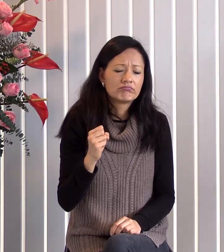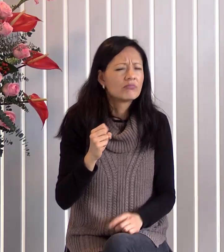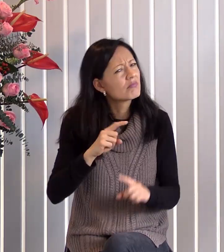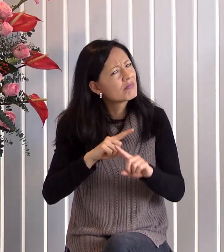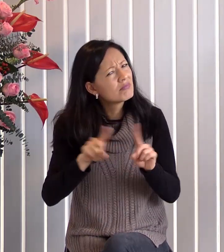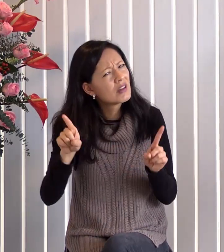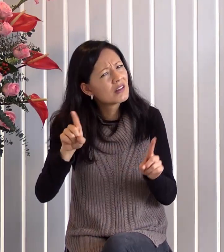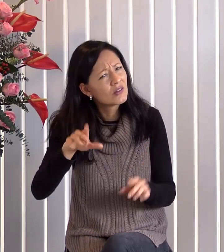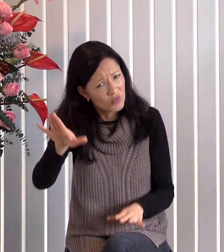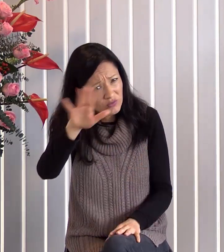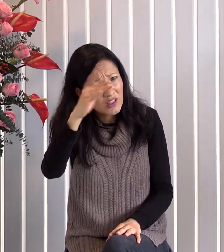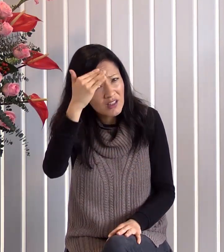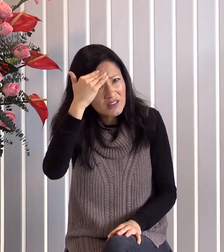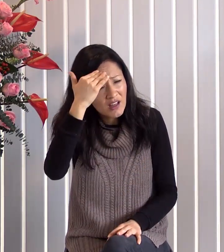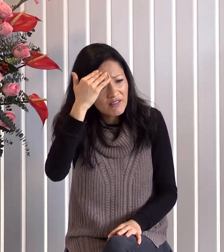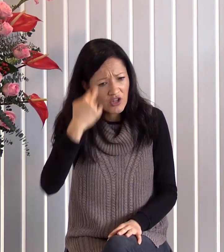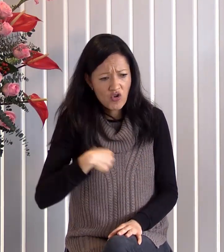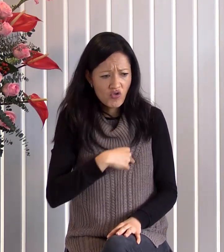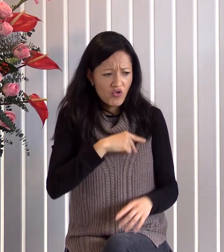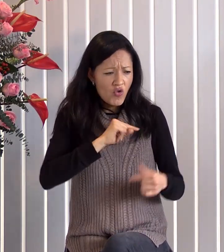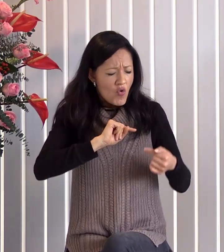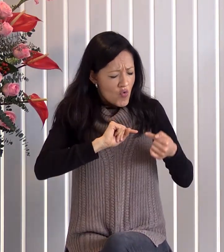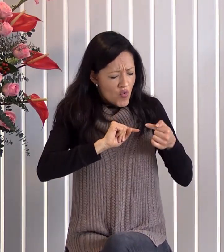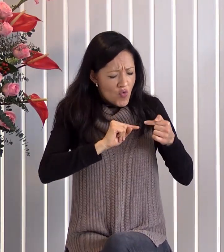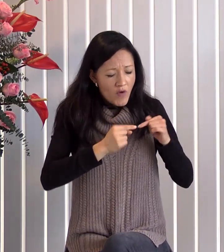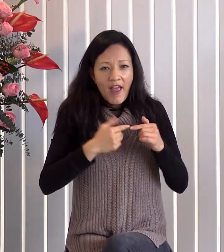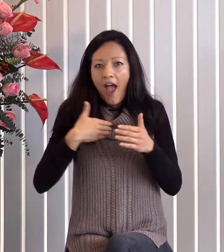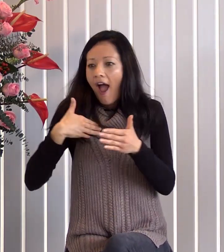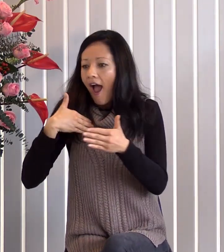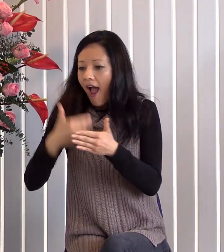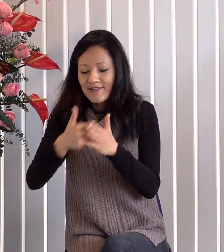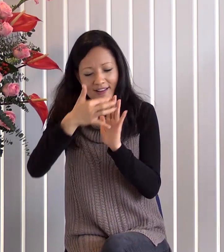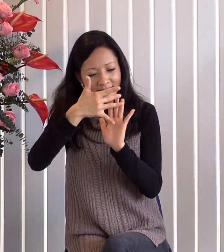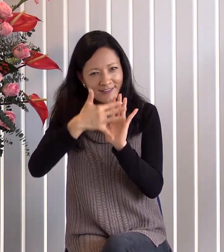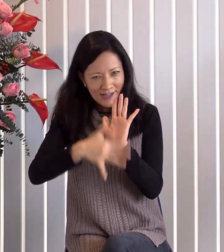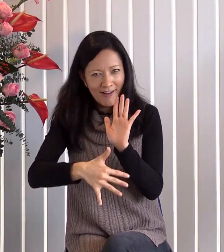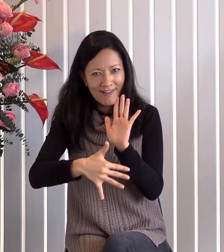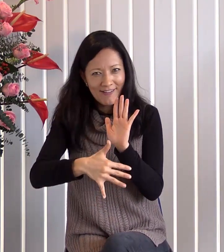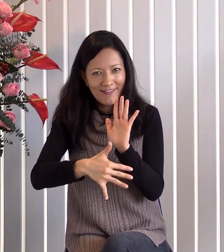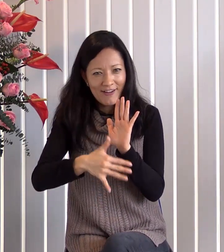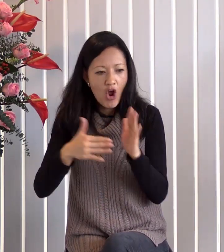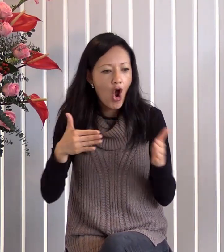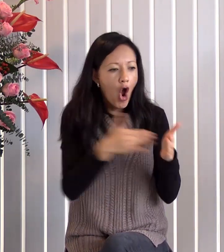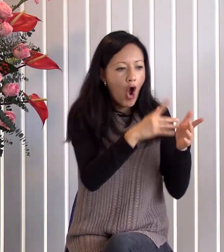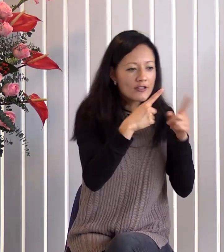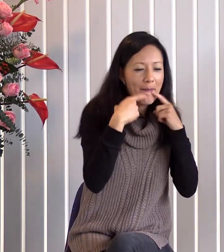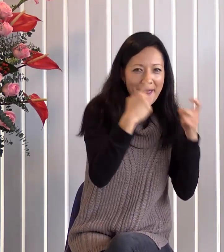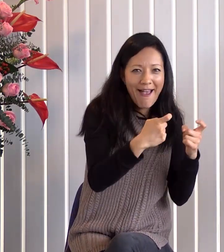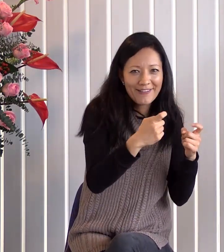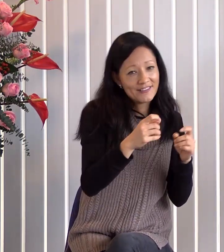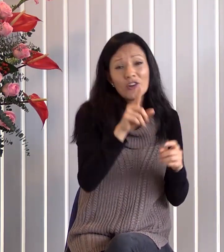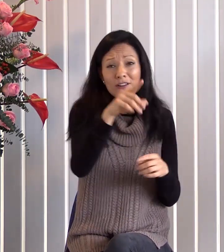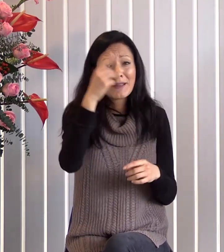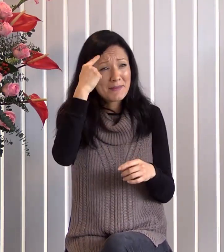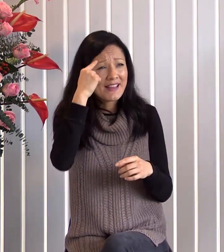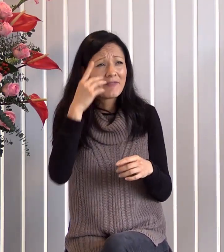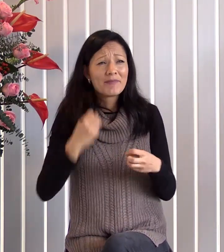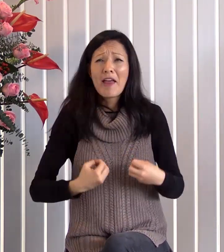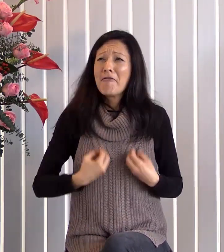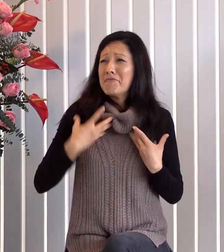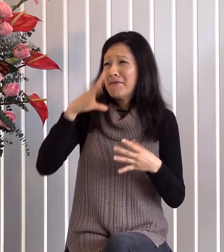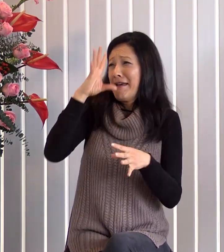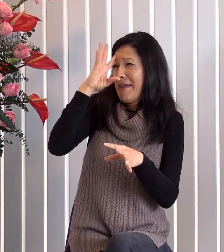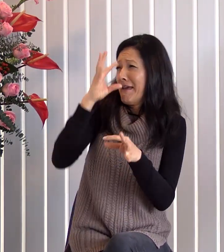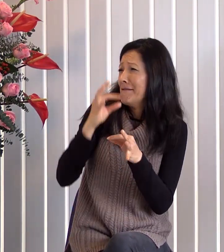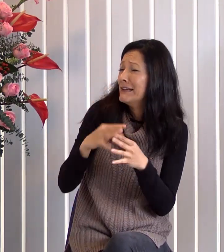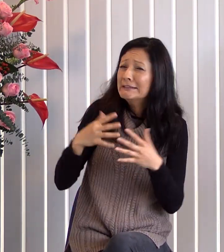Pero ustedes saben que no hemos sufrido hasta la sangre contra el pecado. ¿Usted cree que ha sido duro la vida? Ay, la vida de fe, ¿cómo